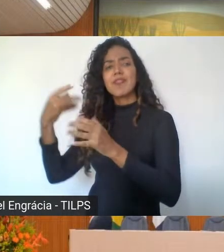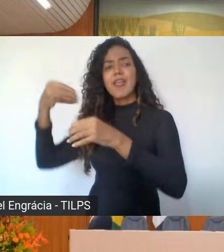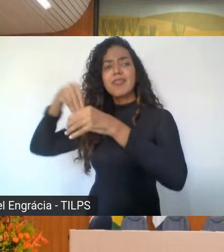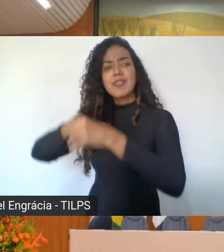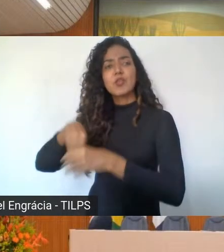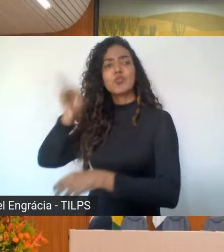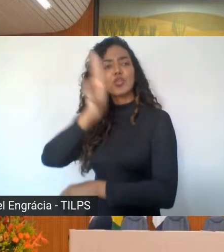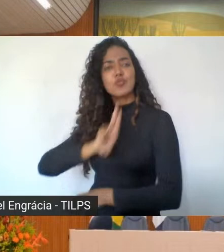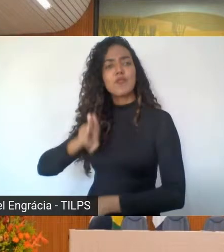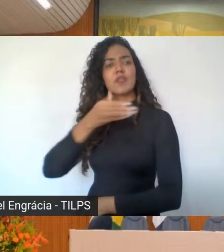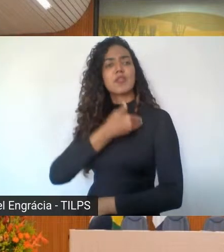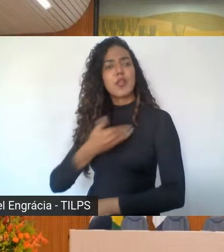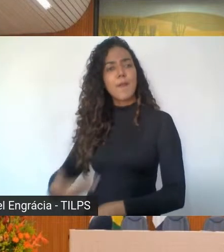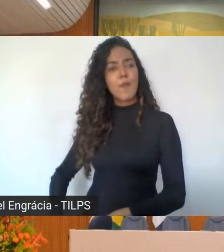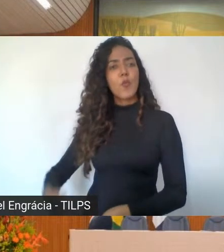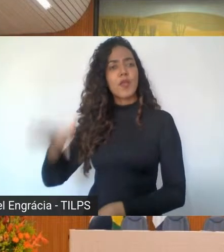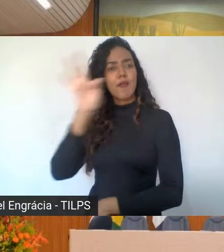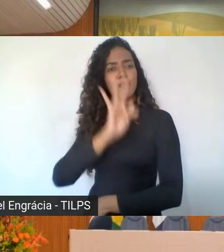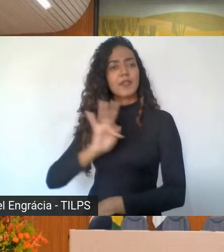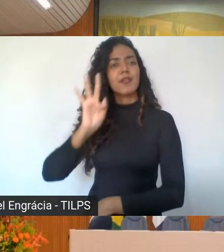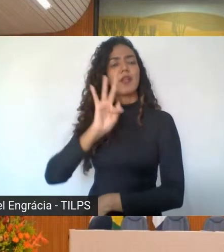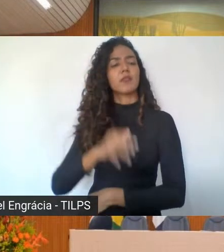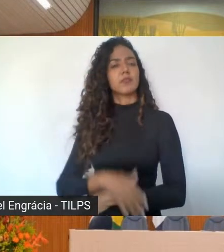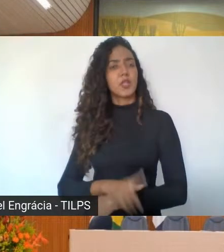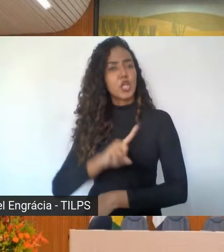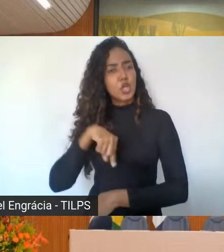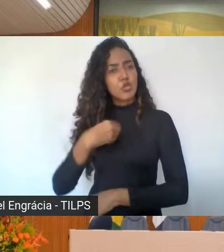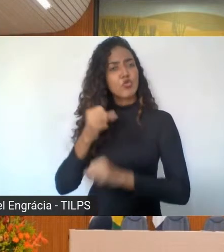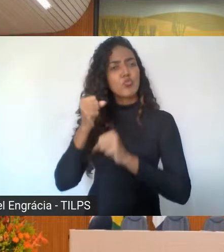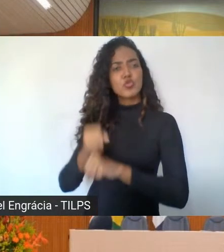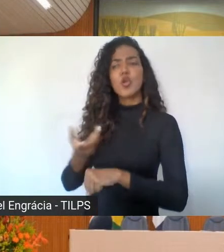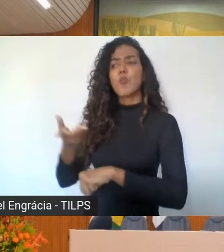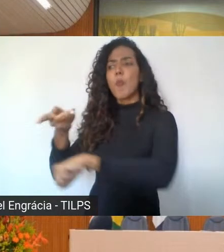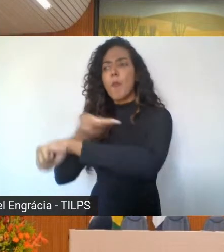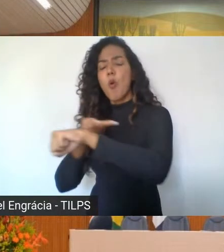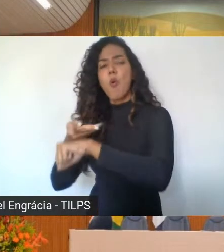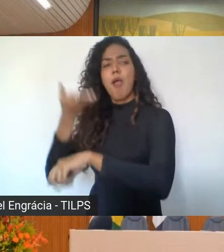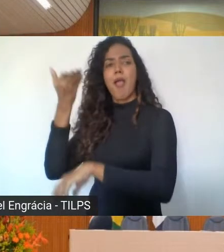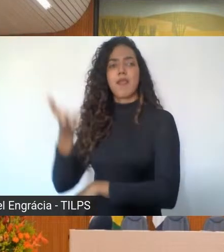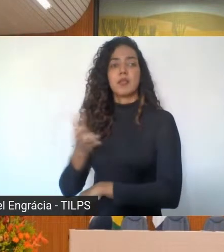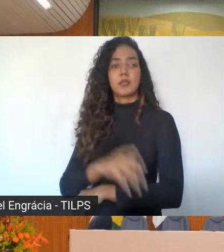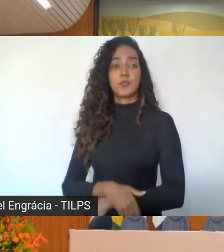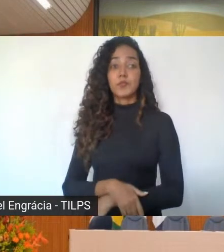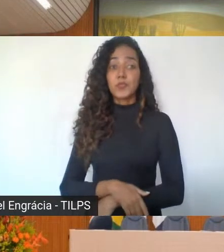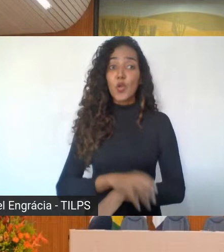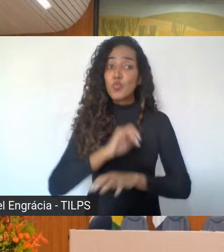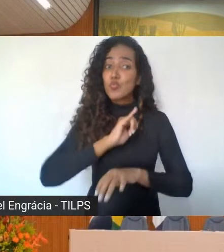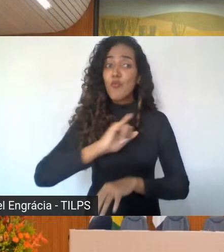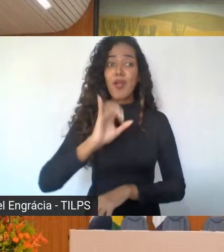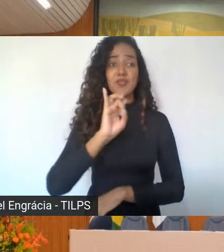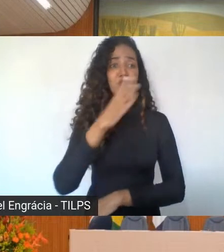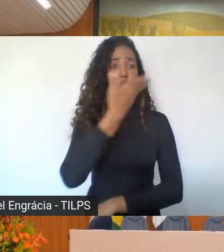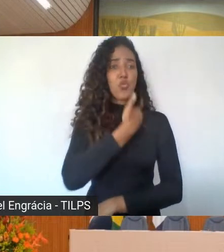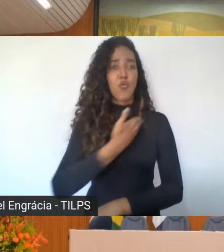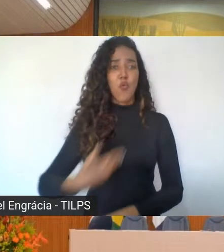isso de uma forma. E não estou falando de governo, eu estou falando de sociedade.